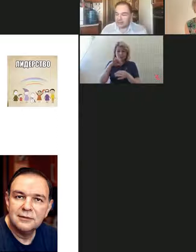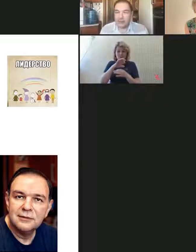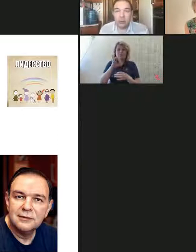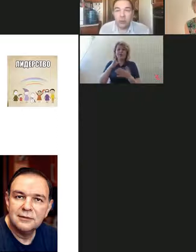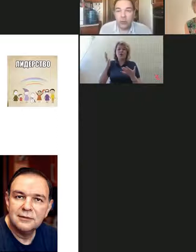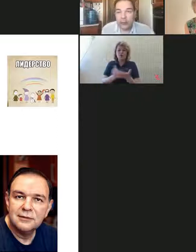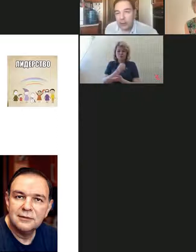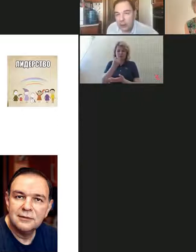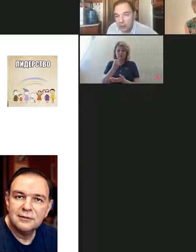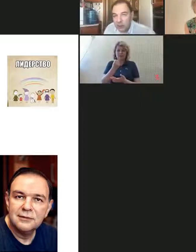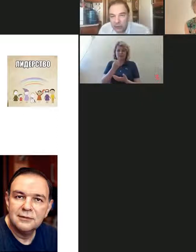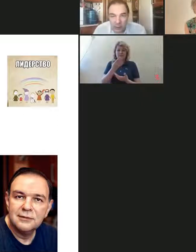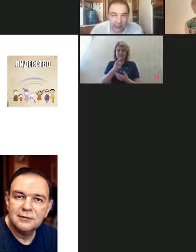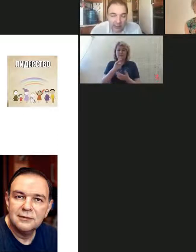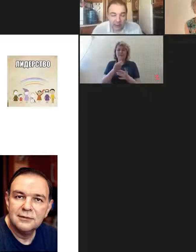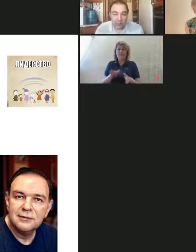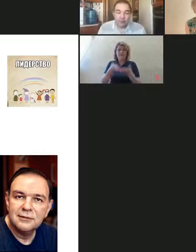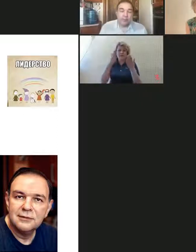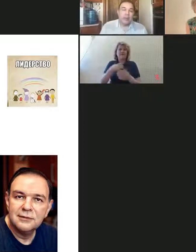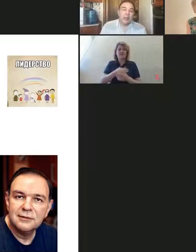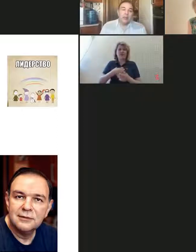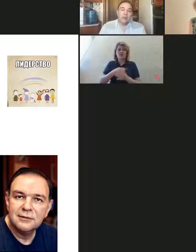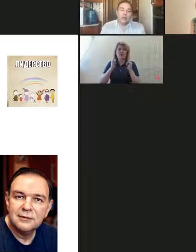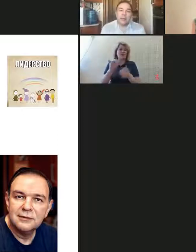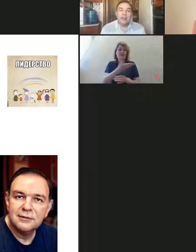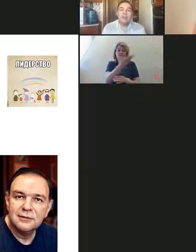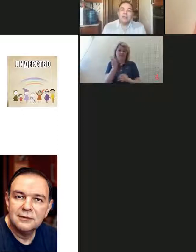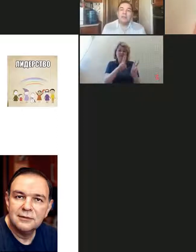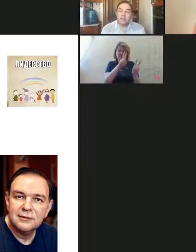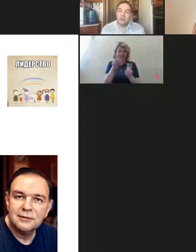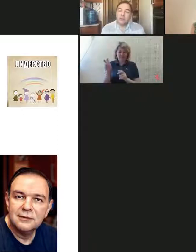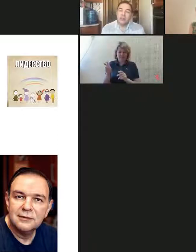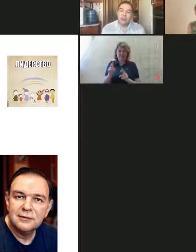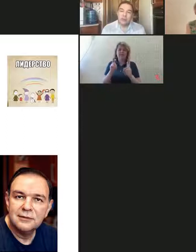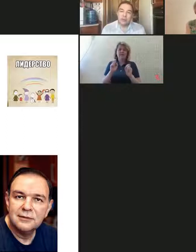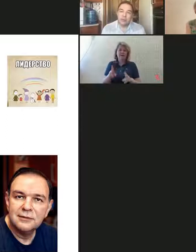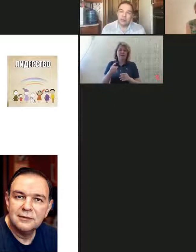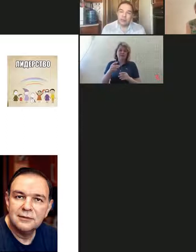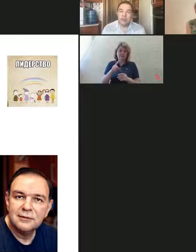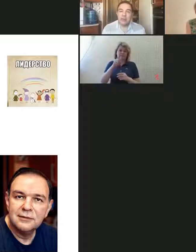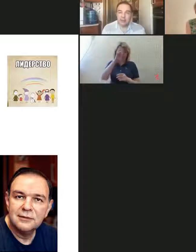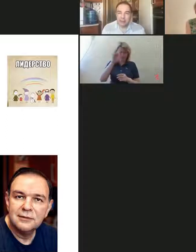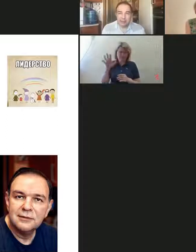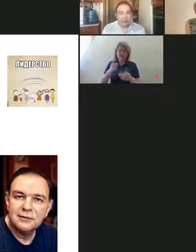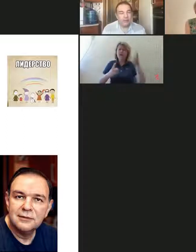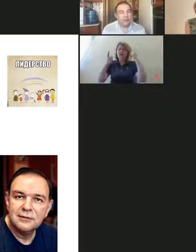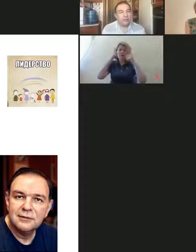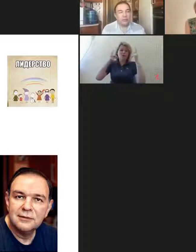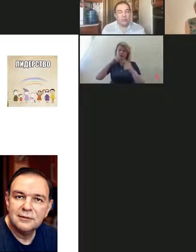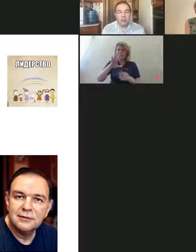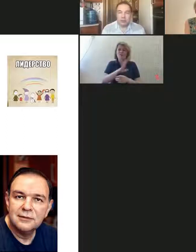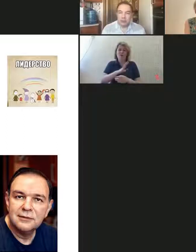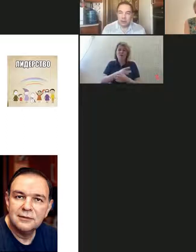удастся затронуть какие-то важные для вас темы. Ну, как известно, творчество бывает разное, да, и